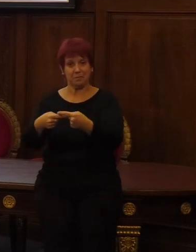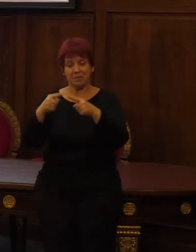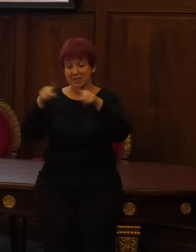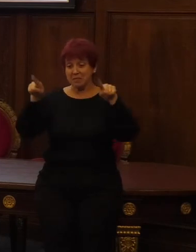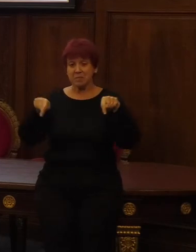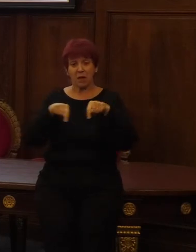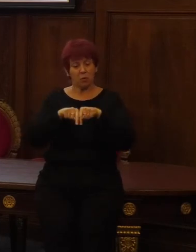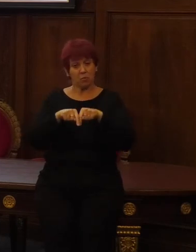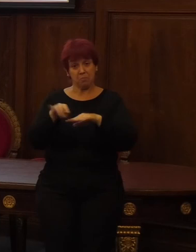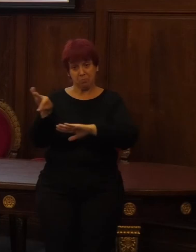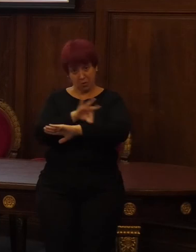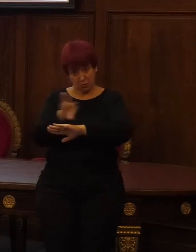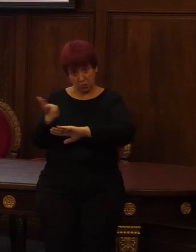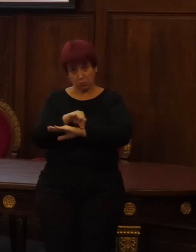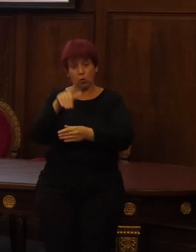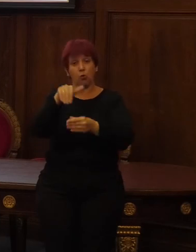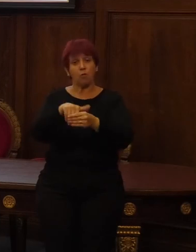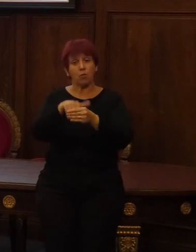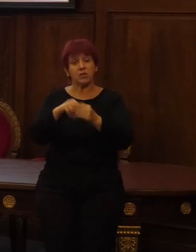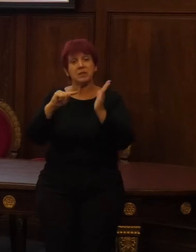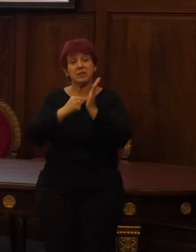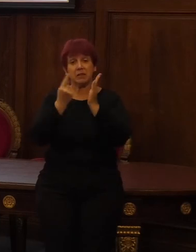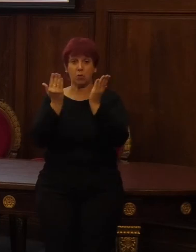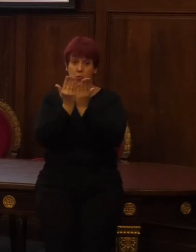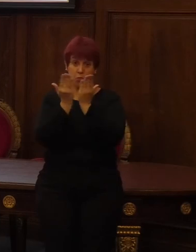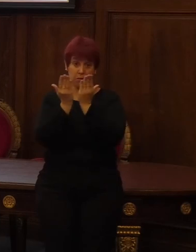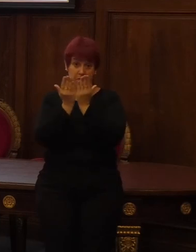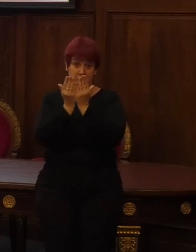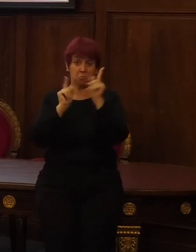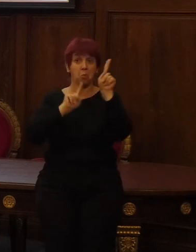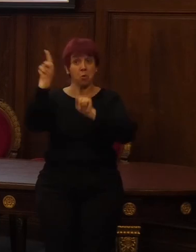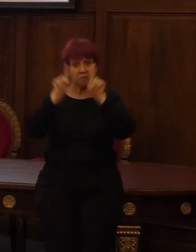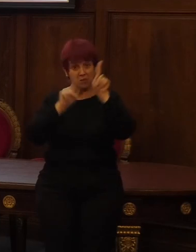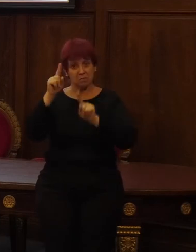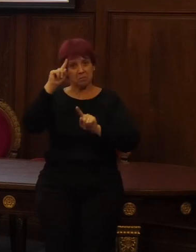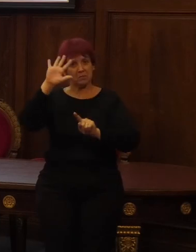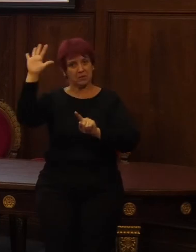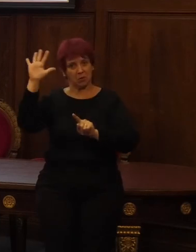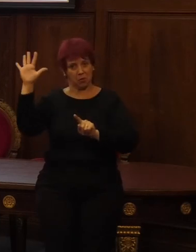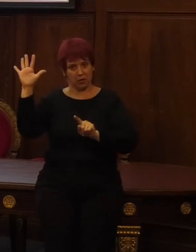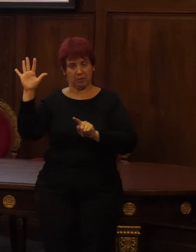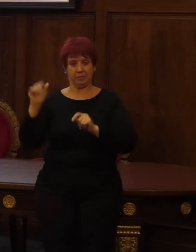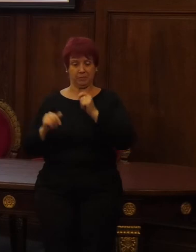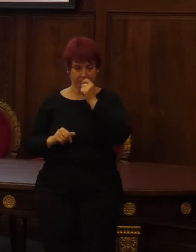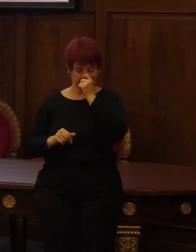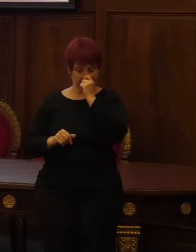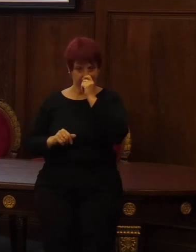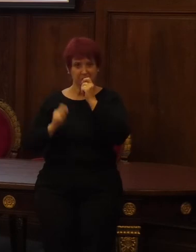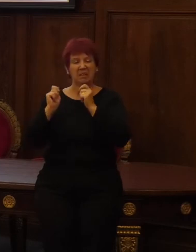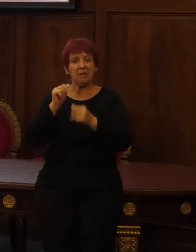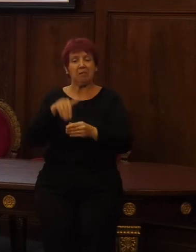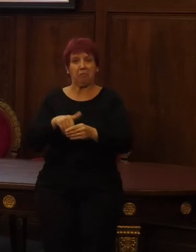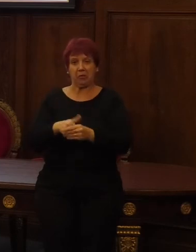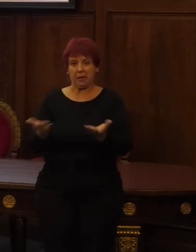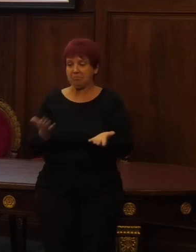Salón de arquitectura, votación del Centro de Estudiantes Universitarios de Psicología. ¿A